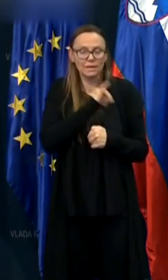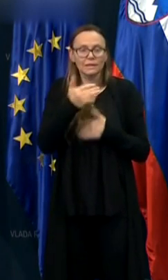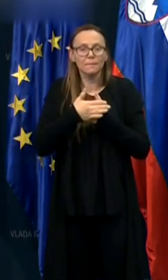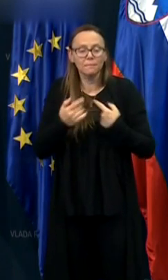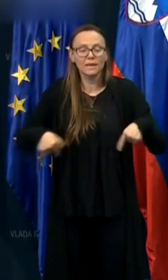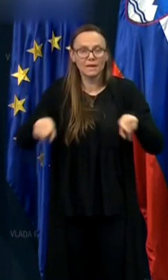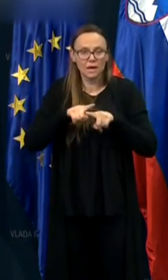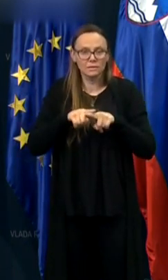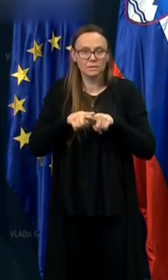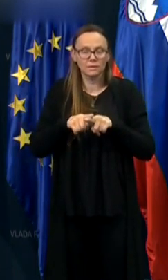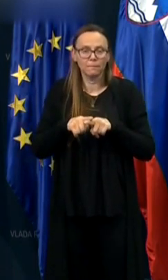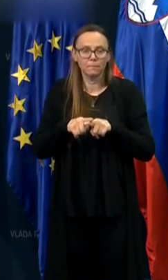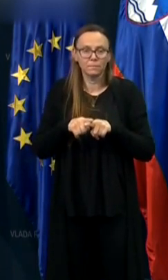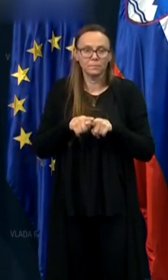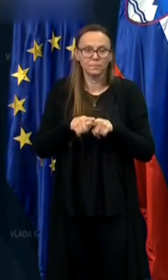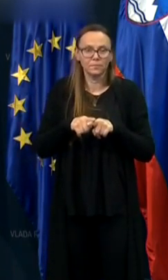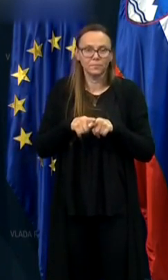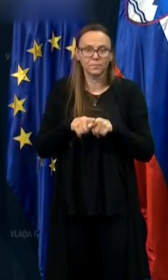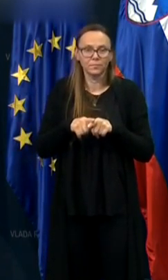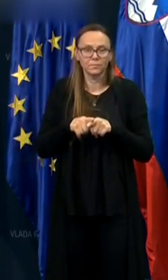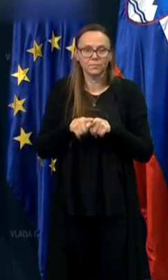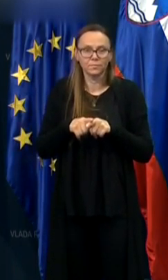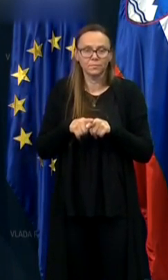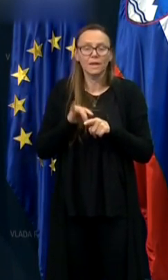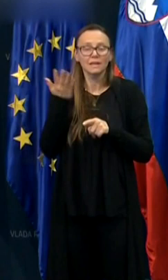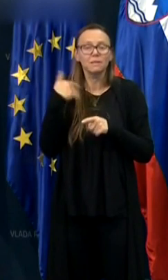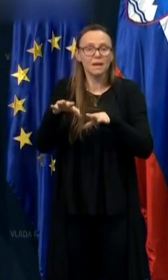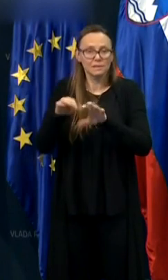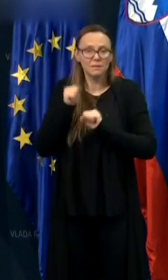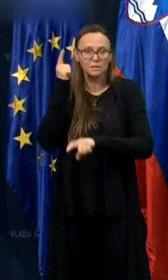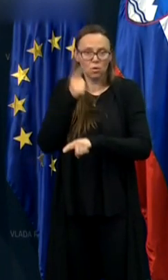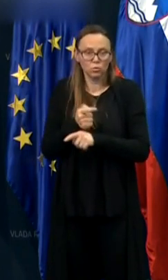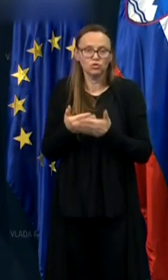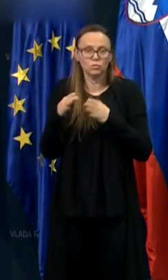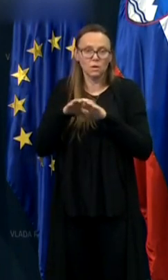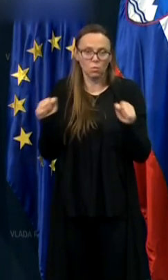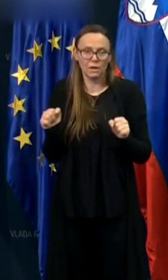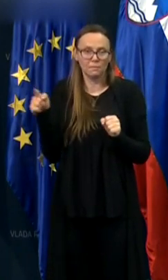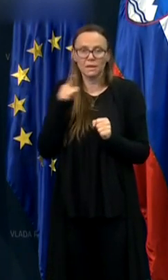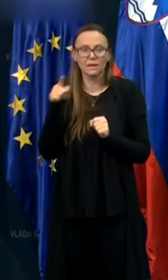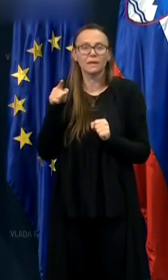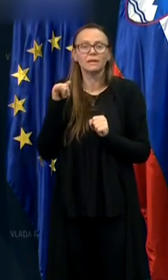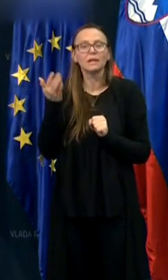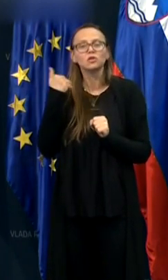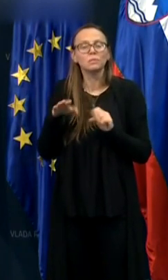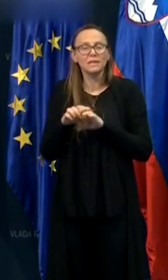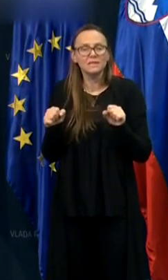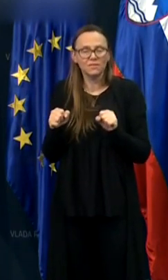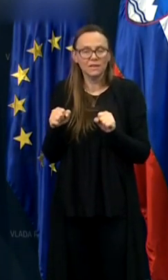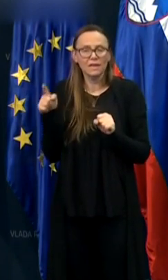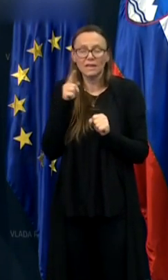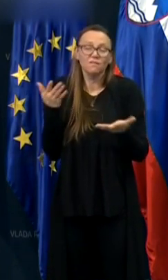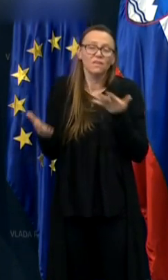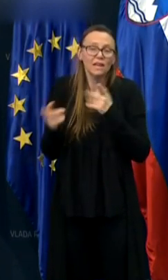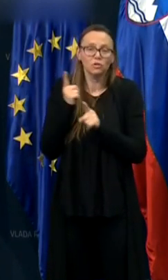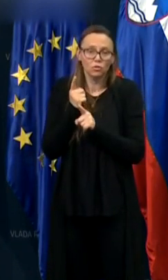nas vendarle, da je bila sprejeta odločitev za ukrepe in da so bili izvedeni in verjetno